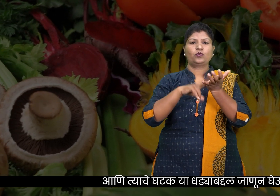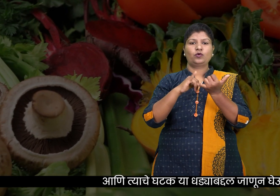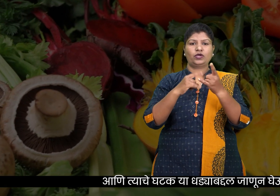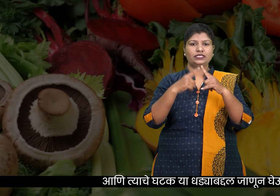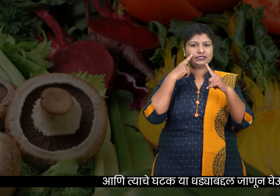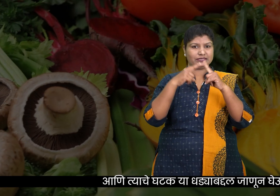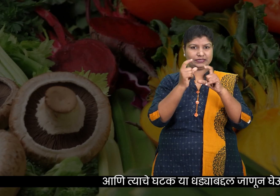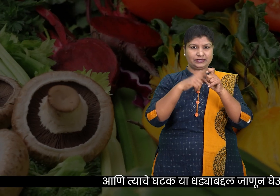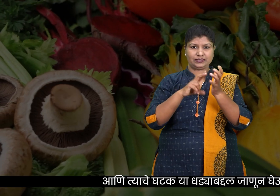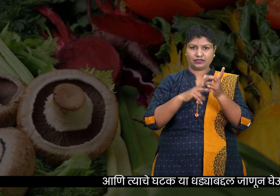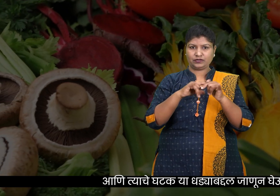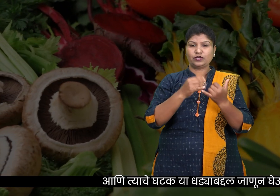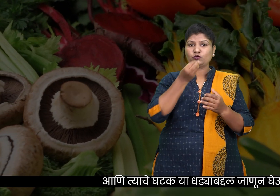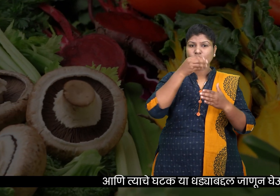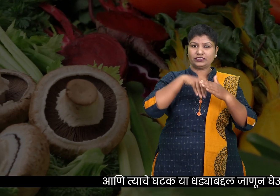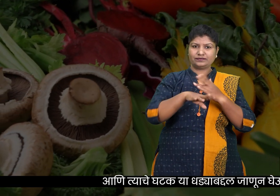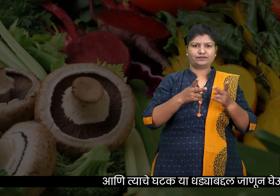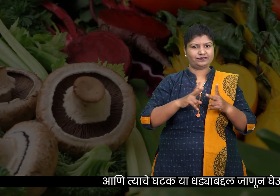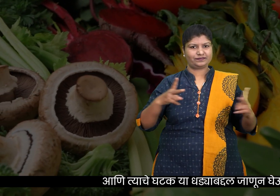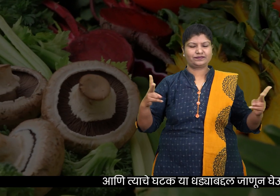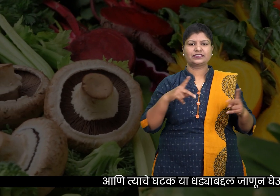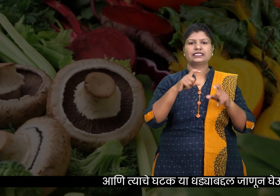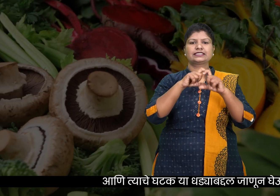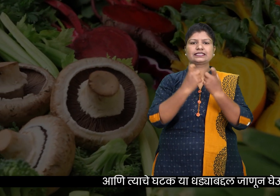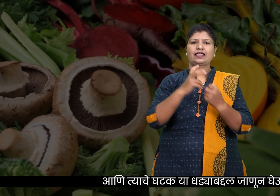आणि त्याचे घटक या धड्याबद्दल जाणून घेऊया.